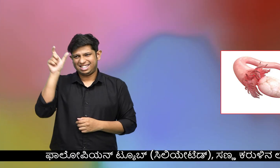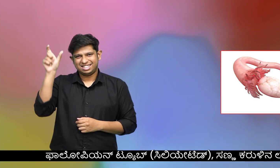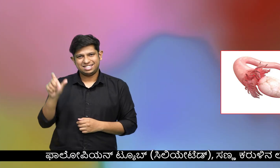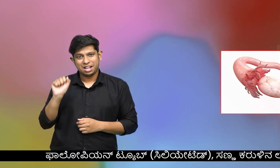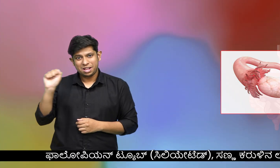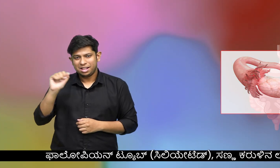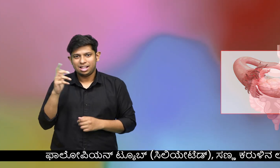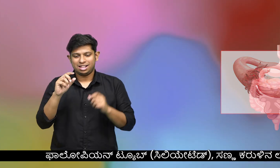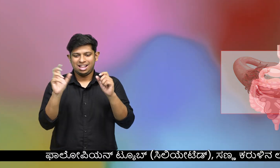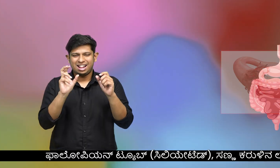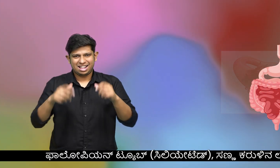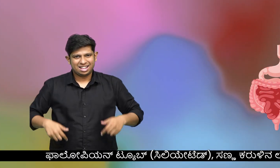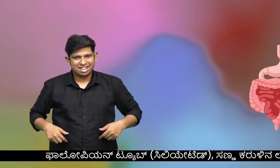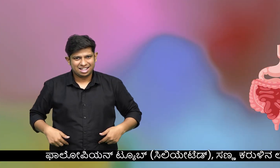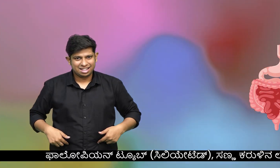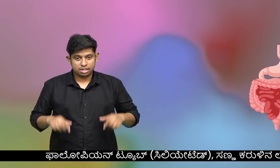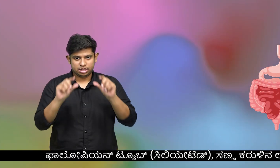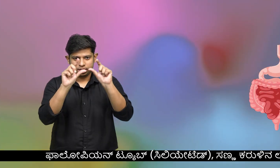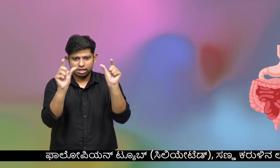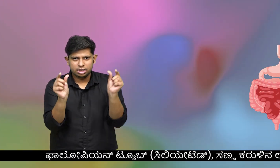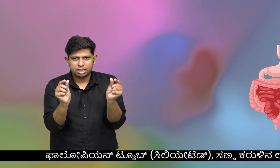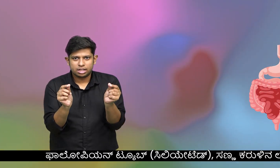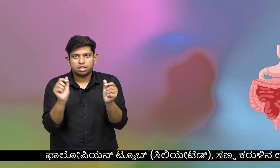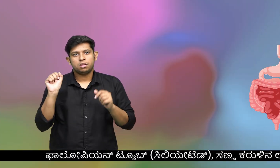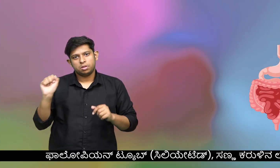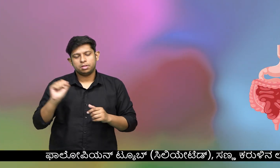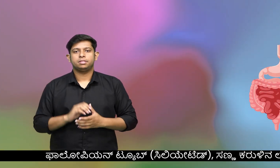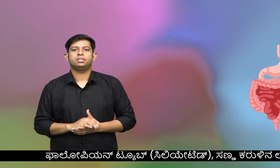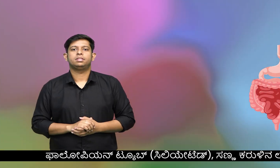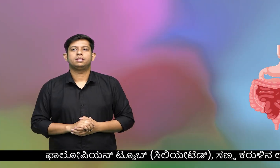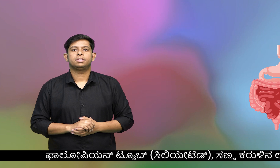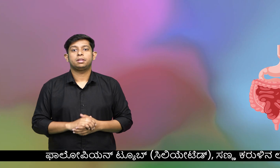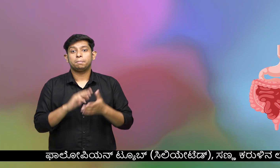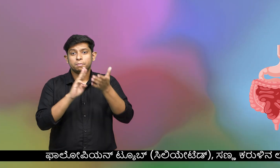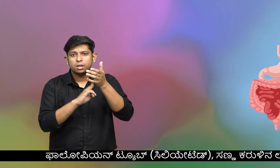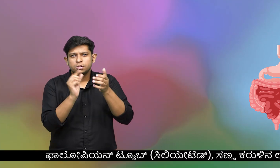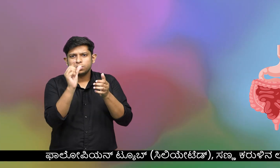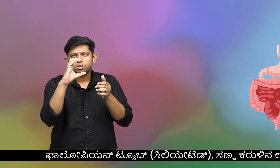ಫಾಲೋಪಿಯನ್ ಟ್ಯೂಬ್, ಸಿಲಿಯೇಟೆಡ್, ಸಣ್ಣ ಕರುಳಿನ ಲೋಳೆಪೊರೆ,